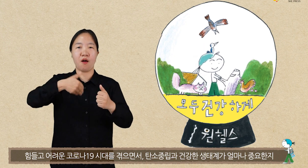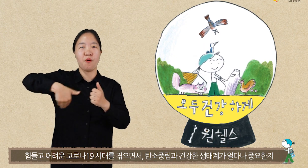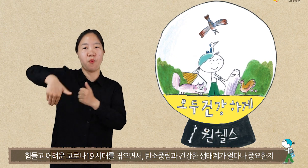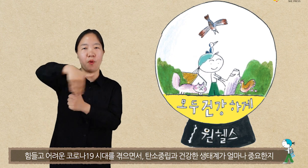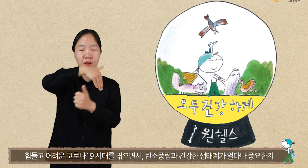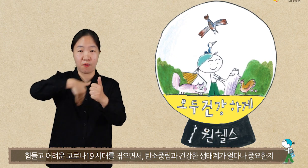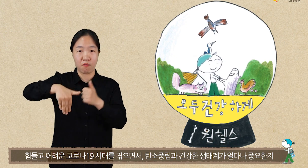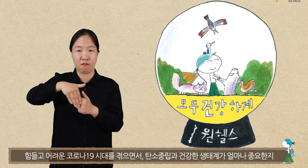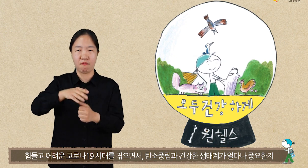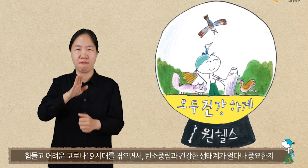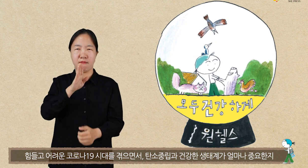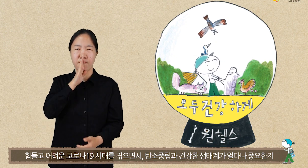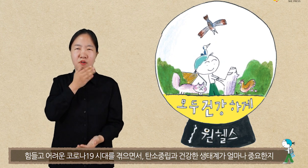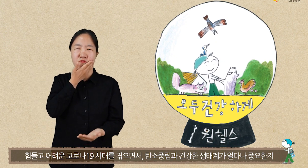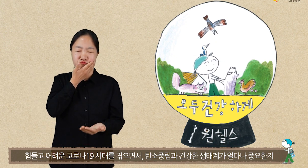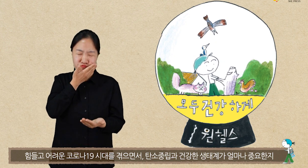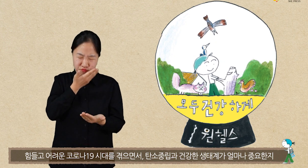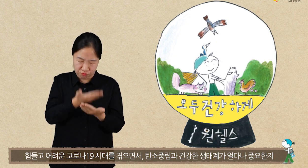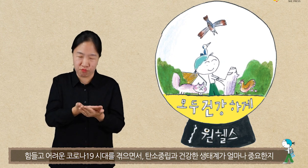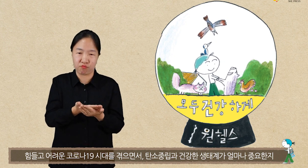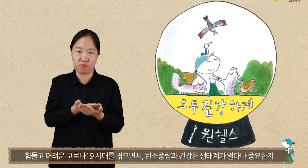중요한지